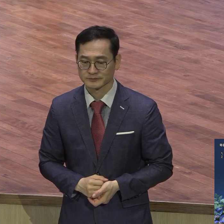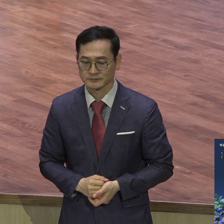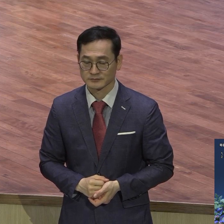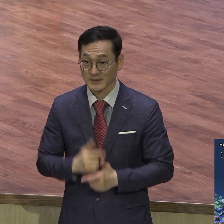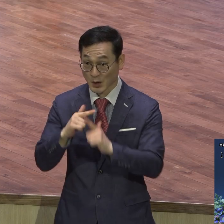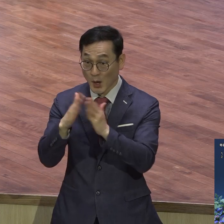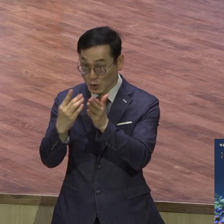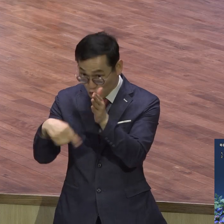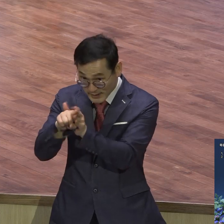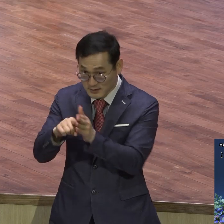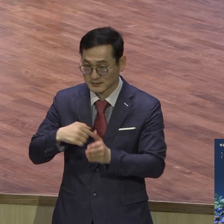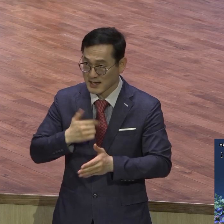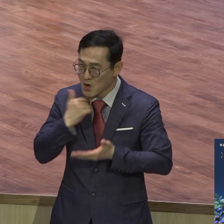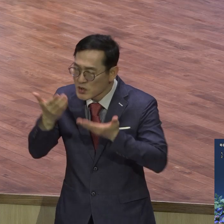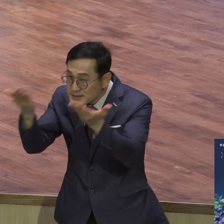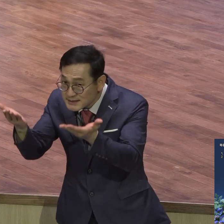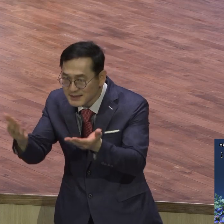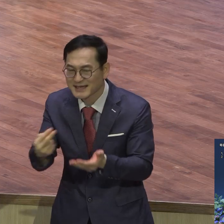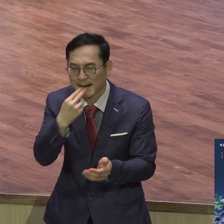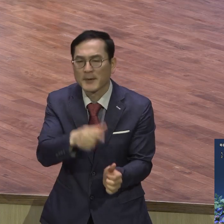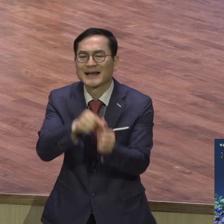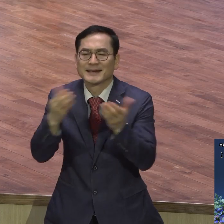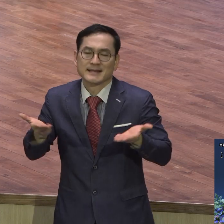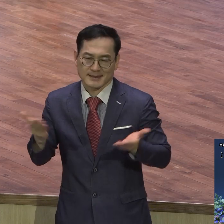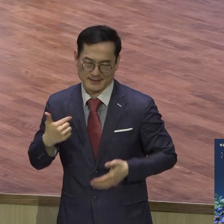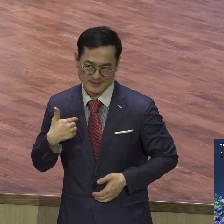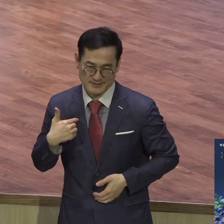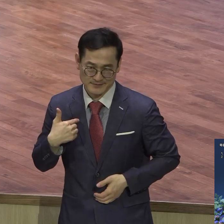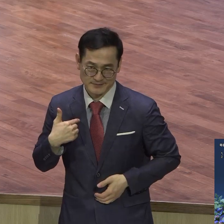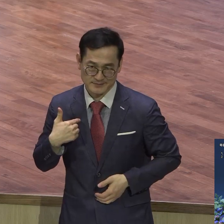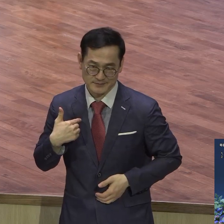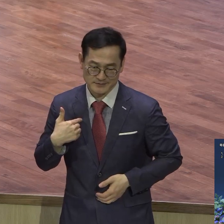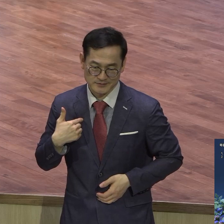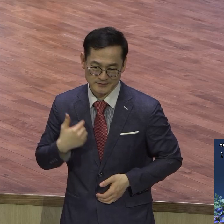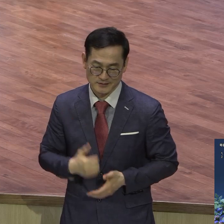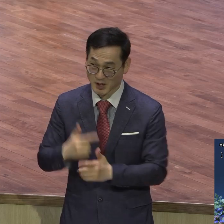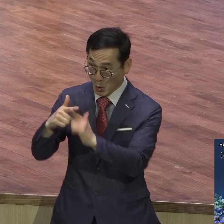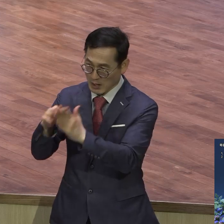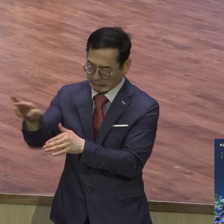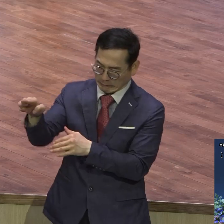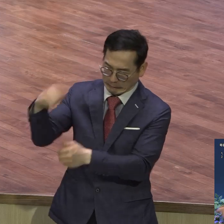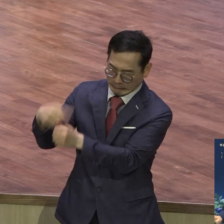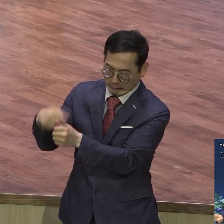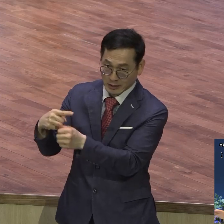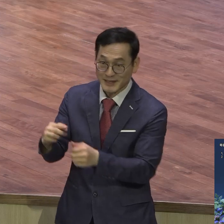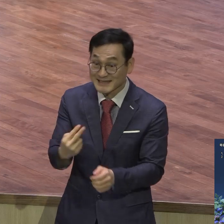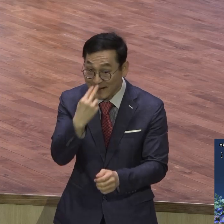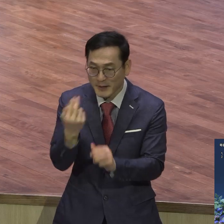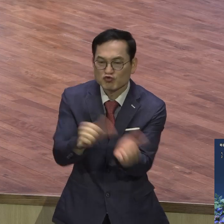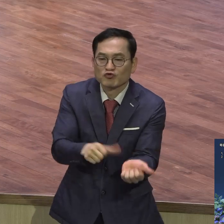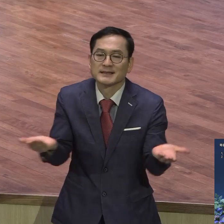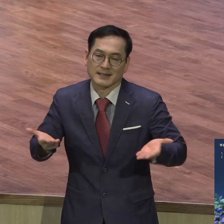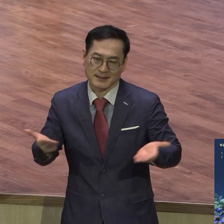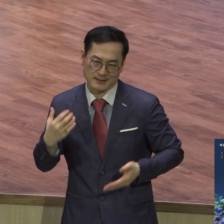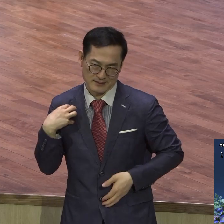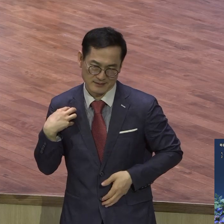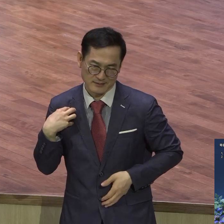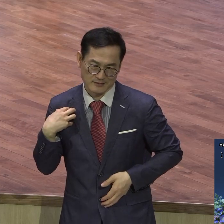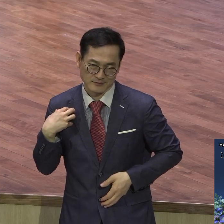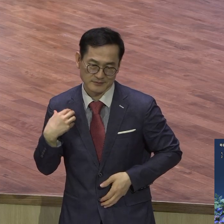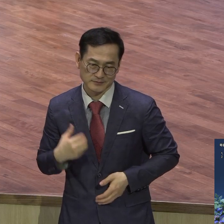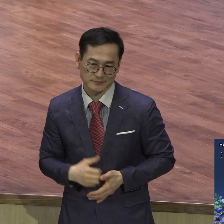교회를 위해서는 의심을 했다가 생명을 살리는 데 의심을 한 거예요. 교회를 손해보기, 교회를 비워받았겠다 생명을 죽이는 일에 여러분의 선임 받은